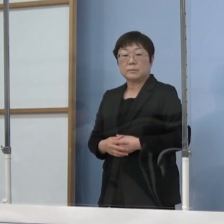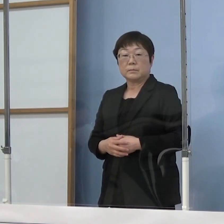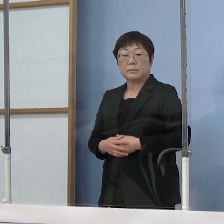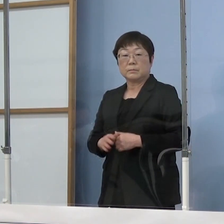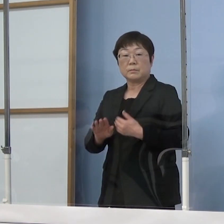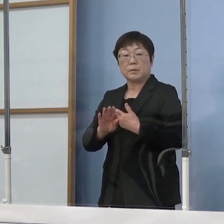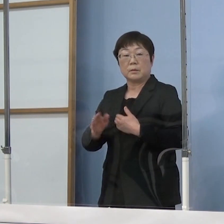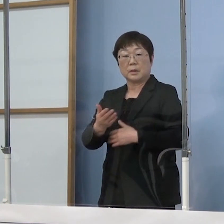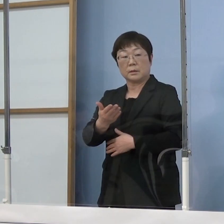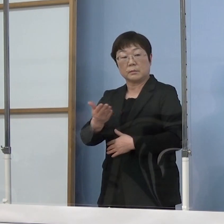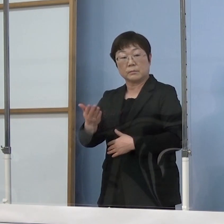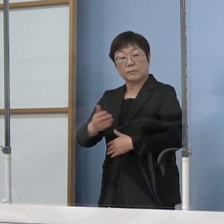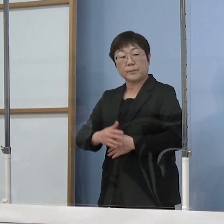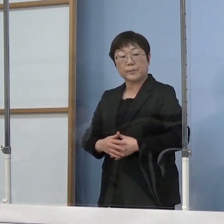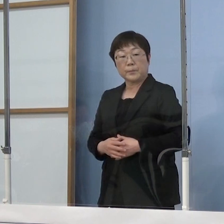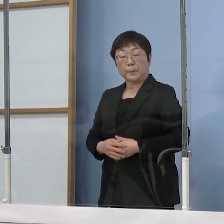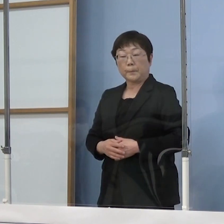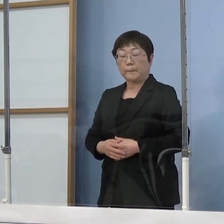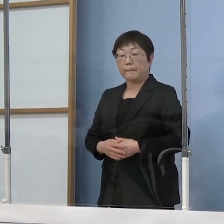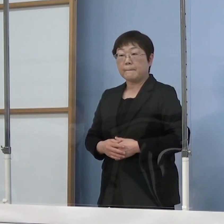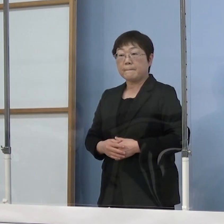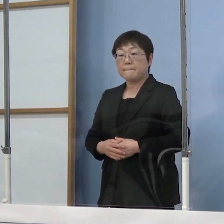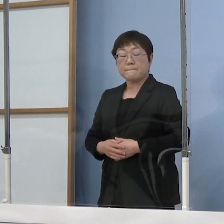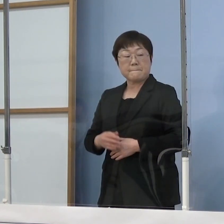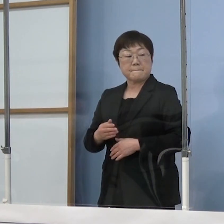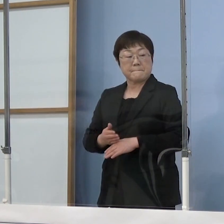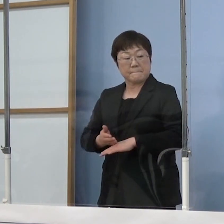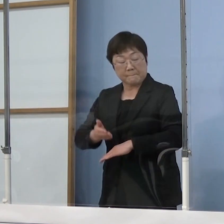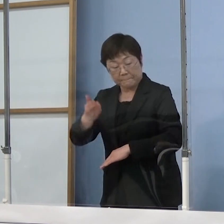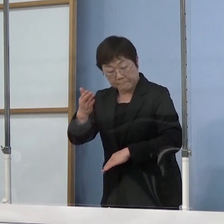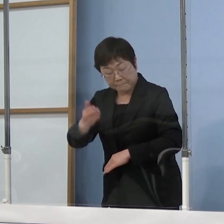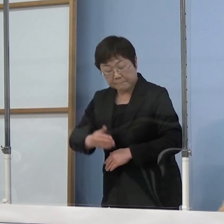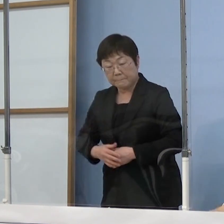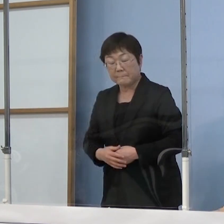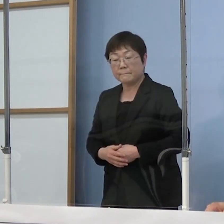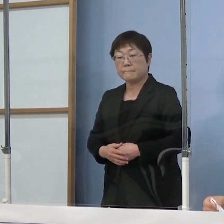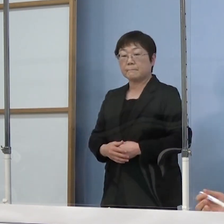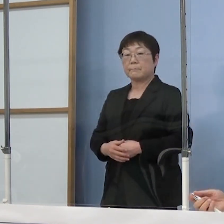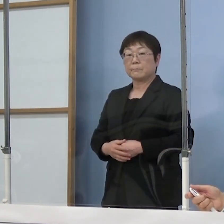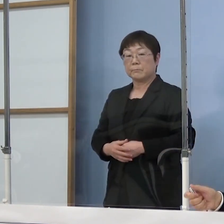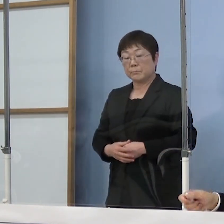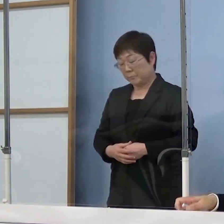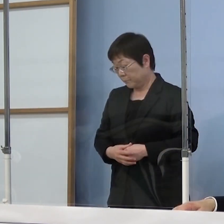よろしいですか。すいません、ありがとうございます。 はい、ありがとうございます。